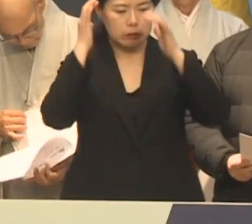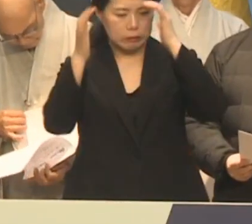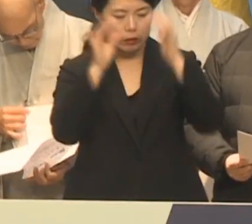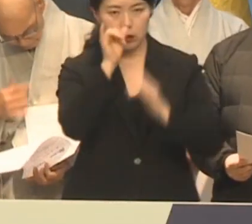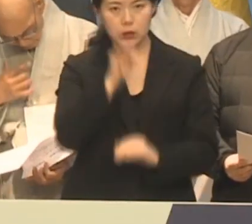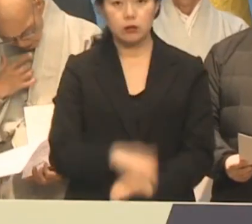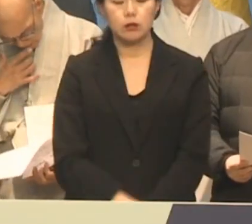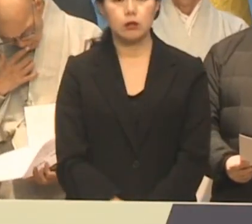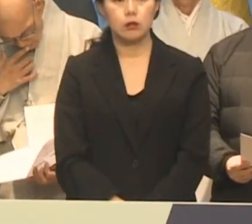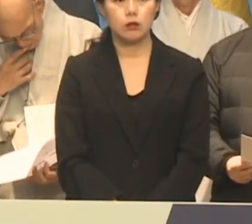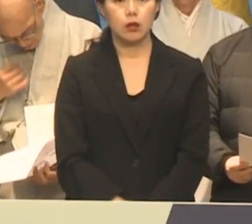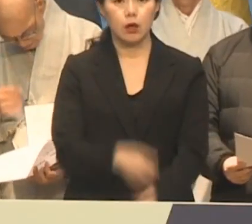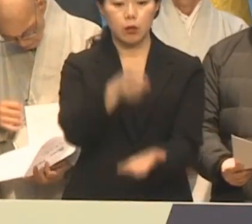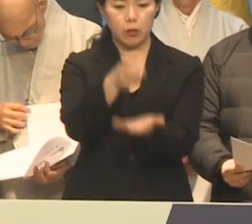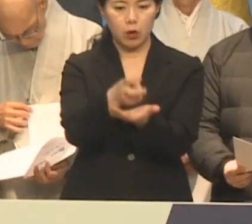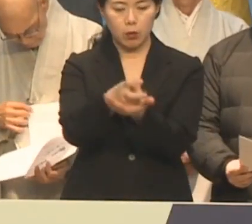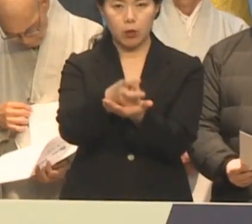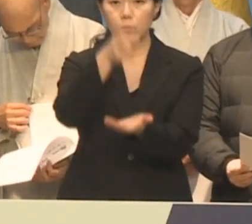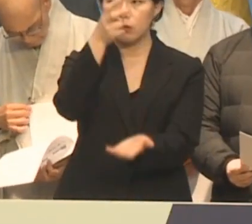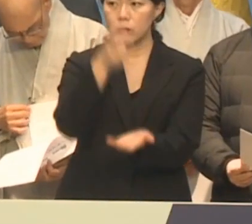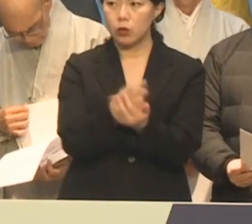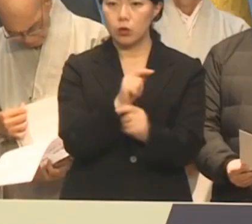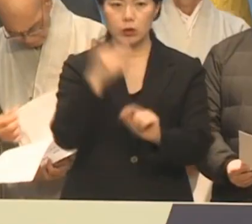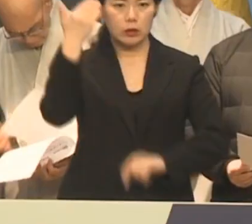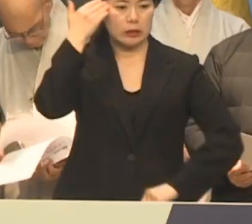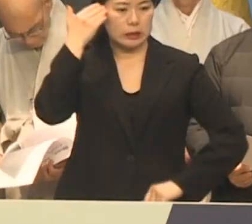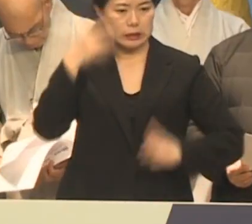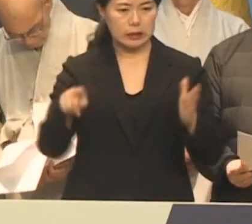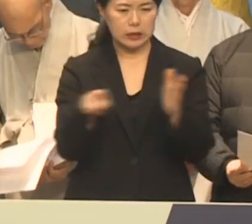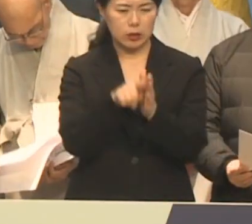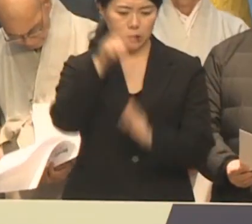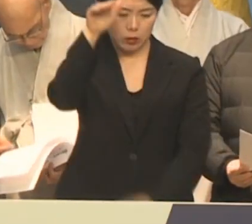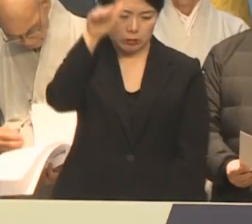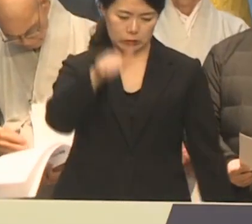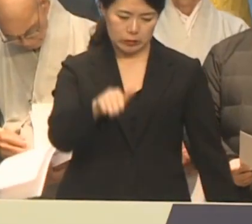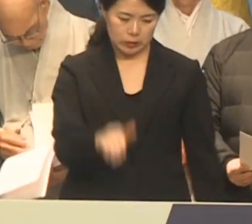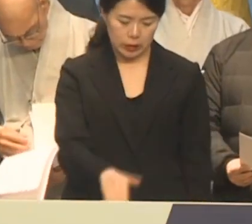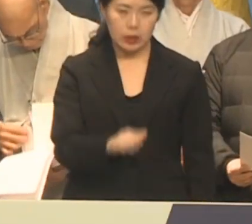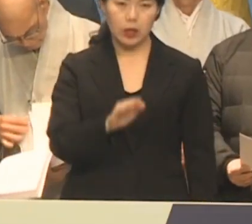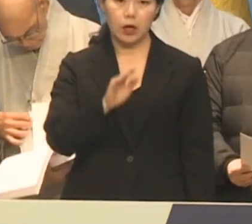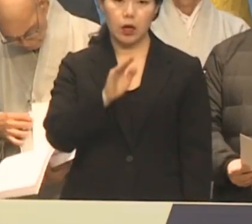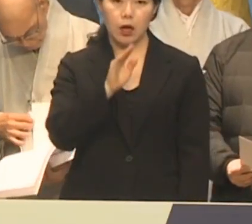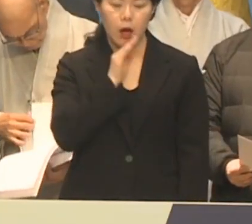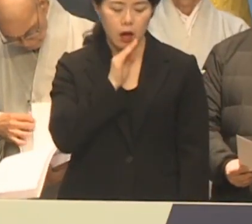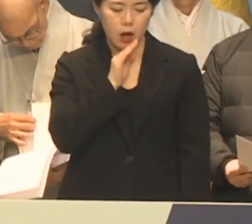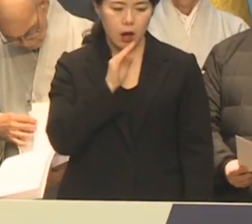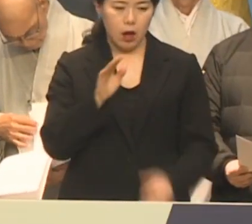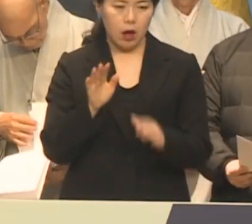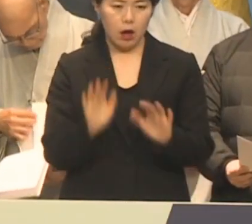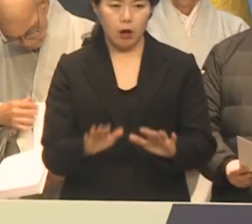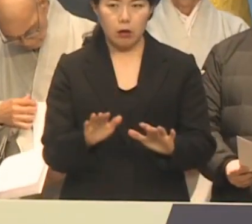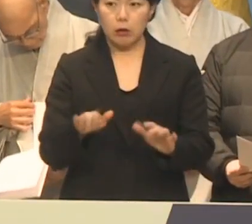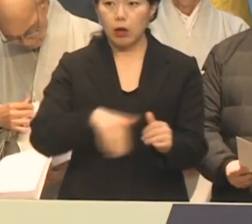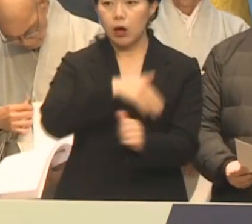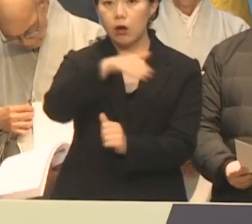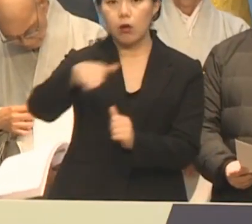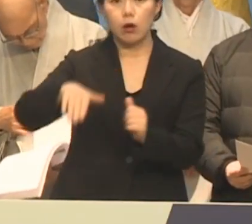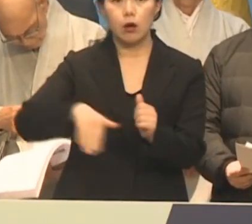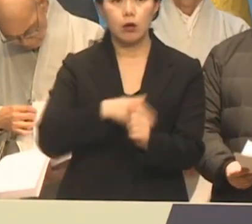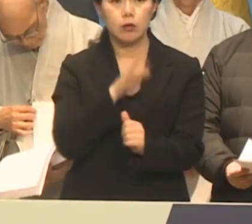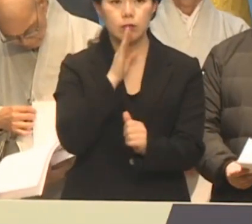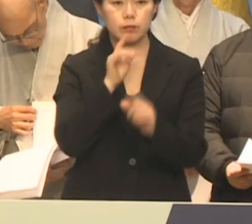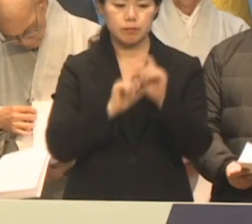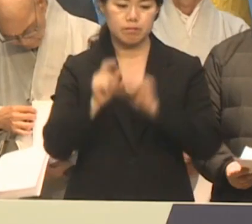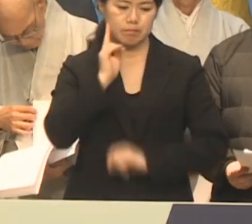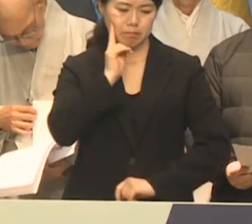있습니다. 법과 제도, 상식과 신뢰가 무너지는 참담한 상황이 날로